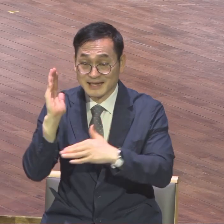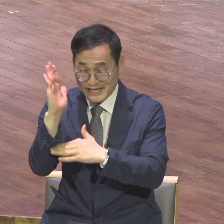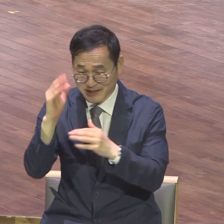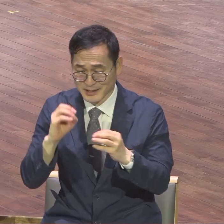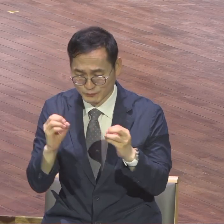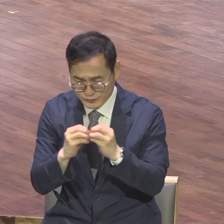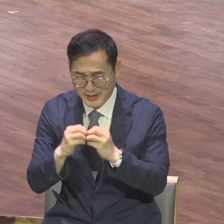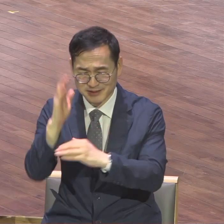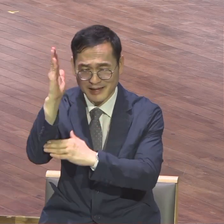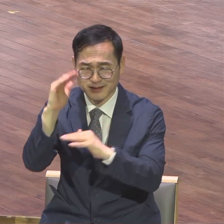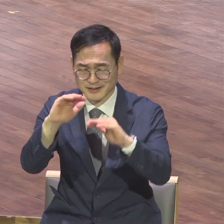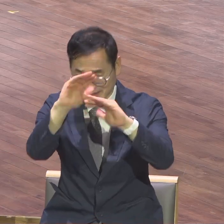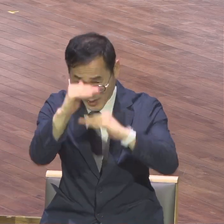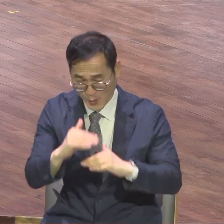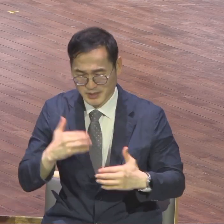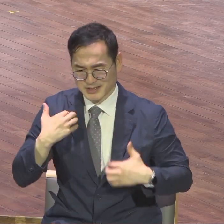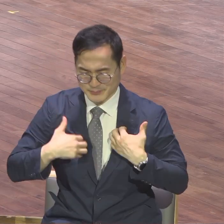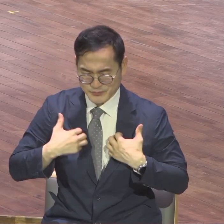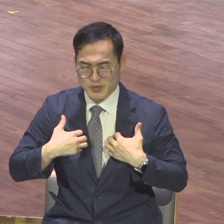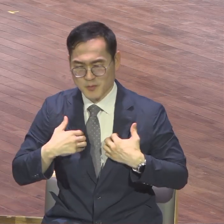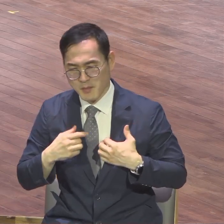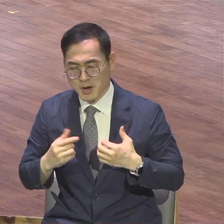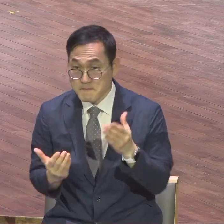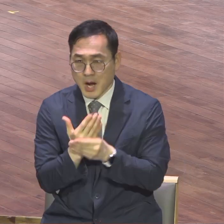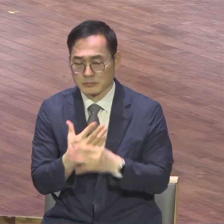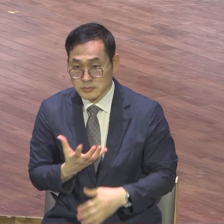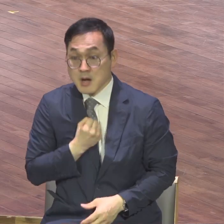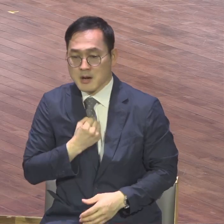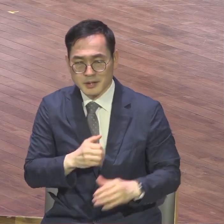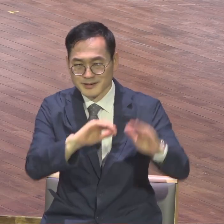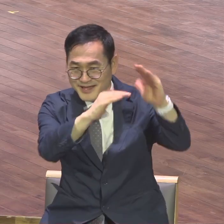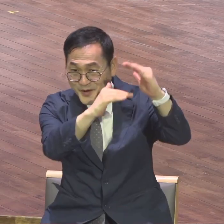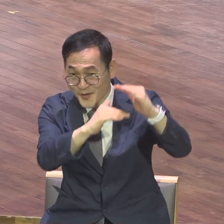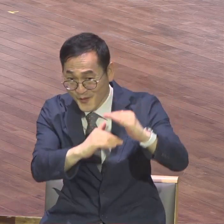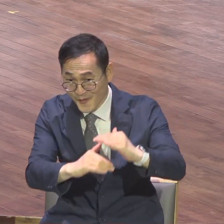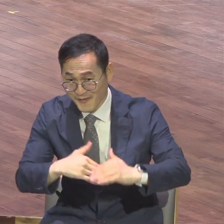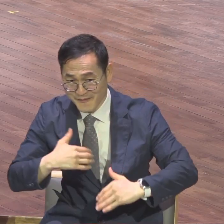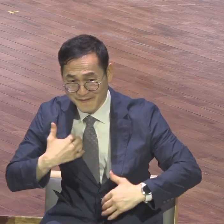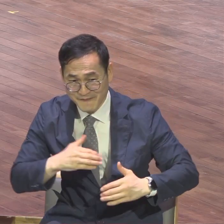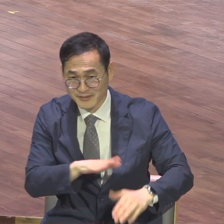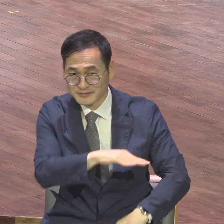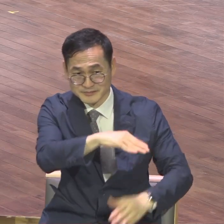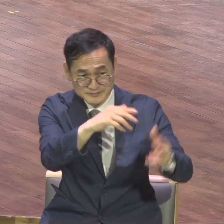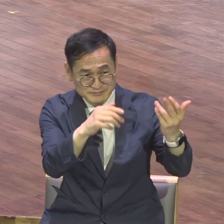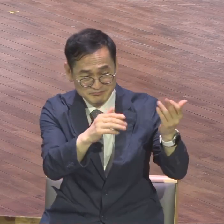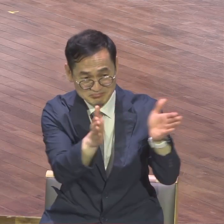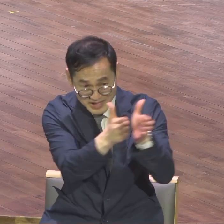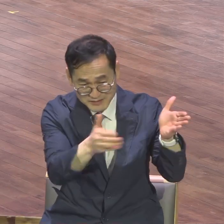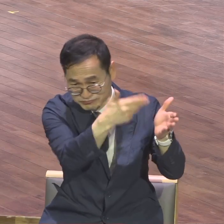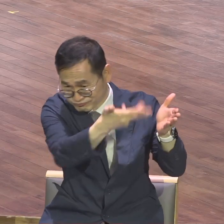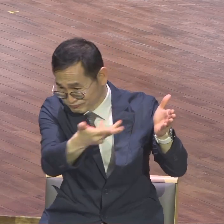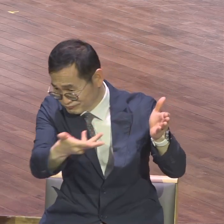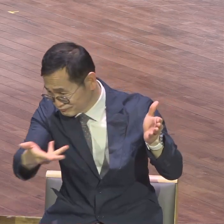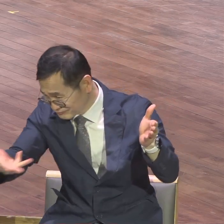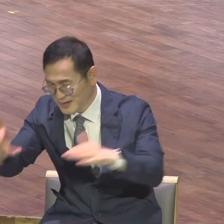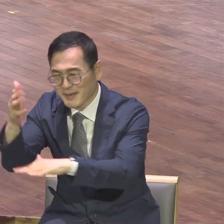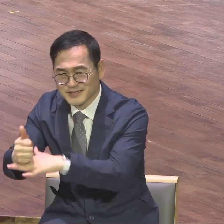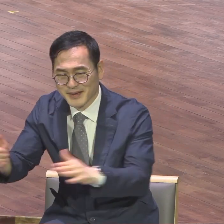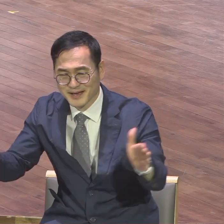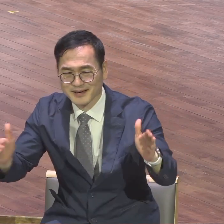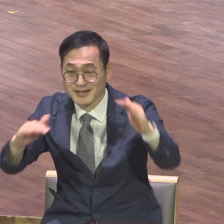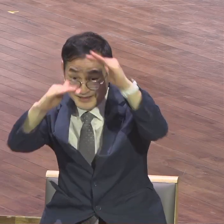그리스도였어요. 그러니까 모든 것이 기성전 예수, 기성후 그리스도, 이거였어 이거.